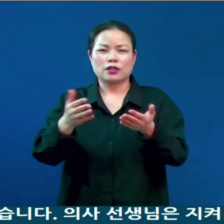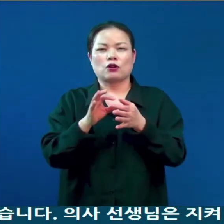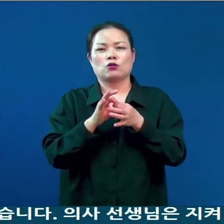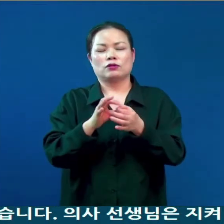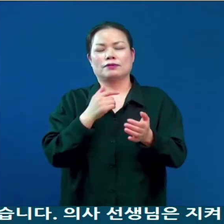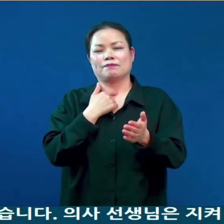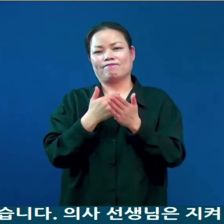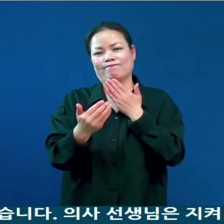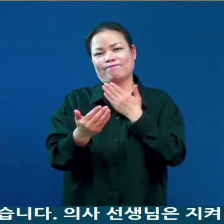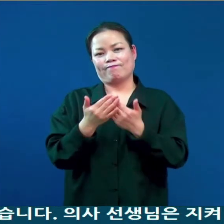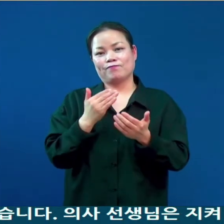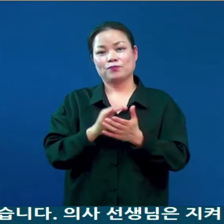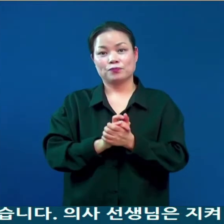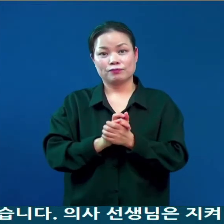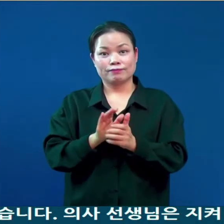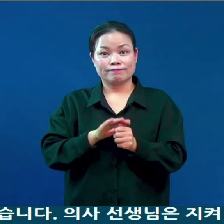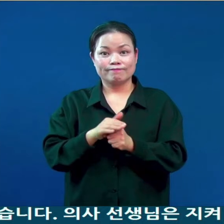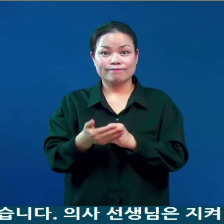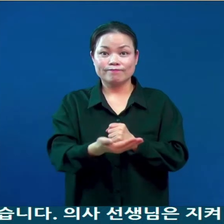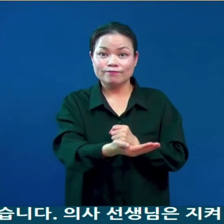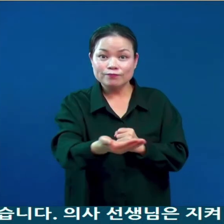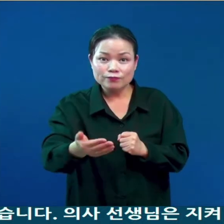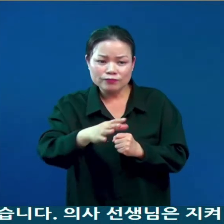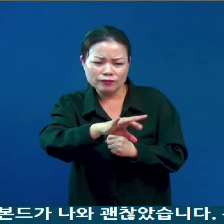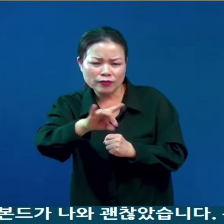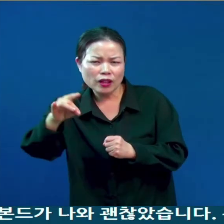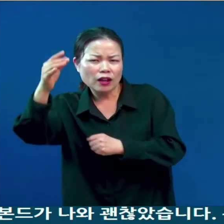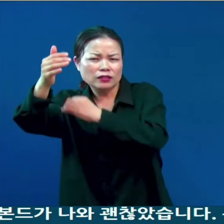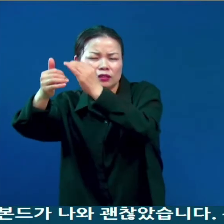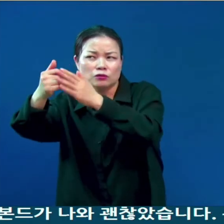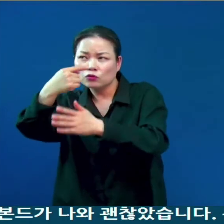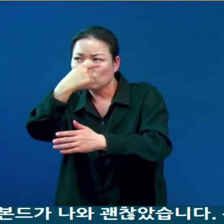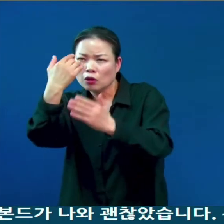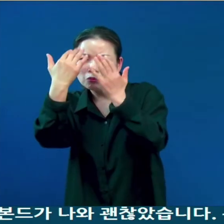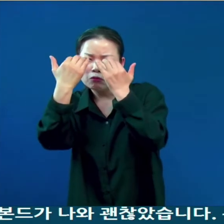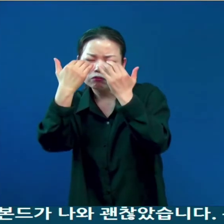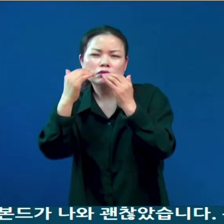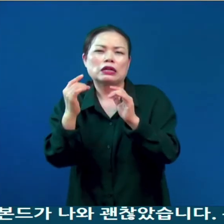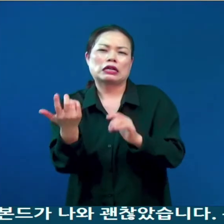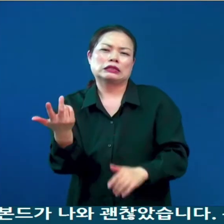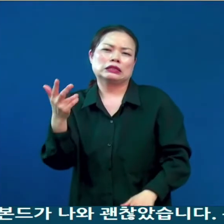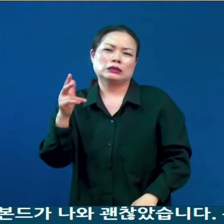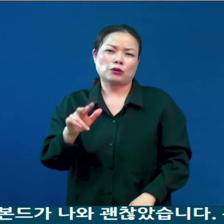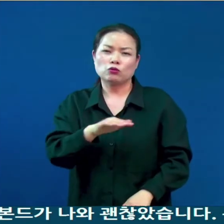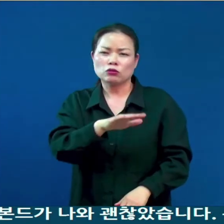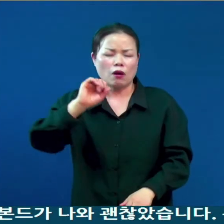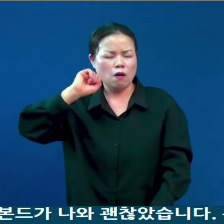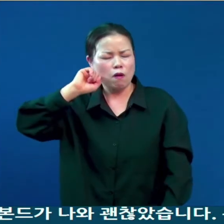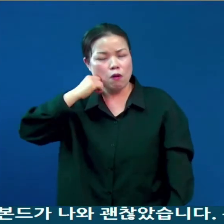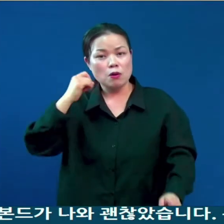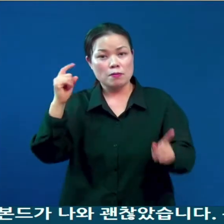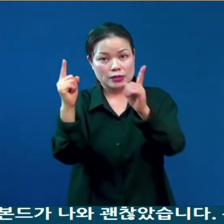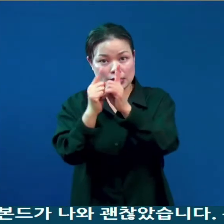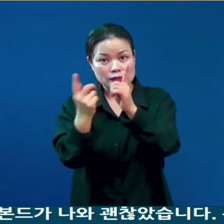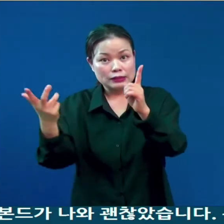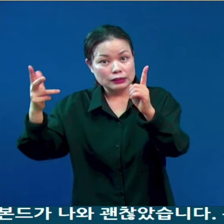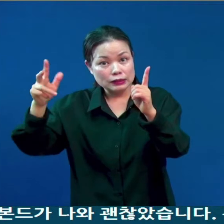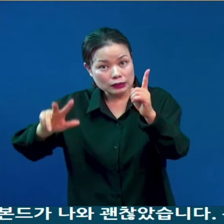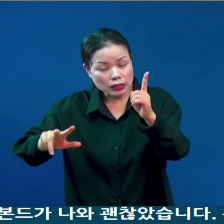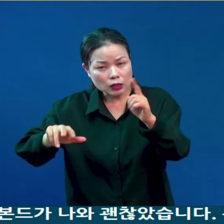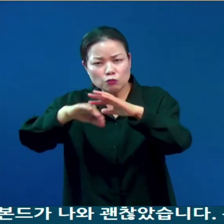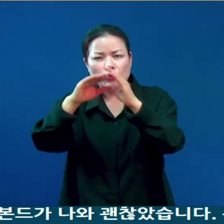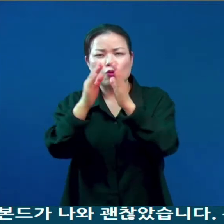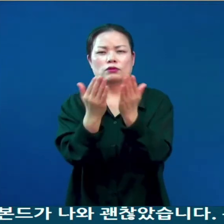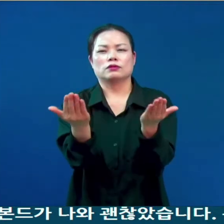통해서 경험했습니다. 사랑하는 여러분, 때로는 우리가 하나님 눈에 보이지 않는다 할지라도, 때로는 우리가 어려움을 당한다 할지라도 그